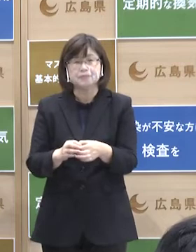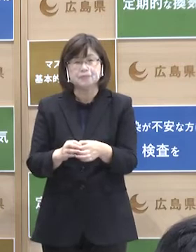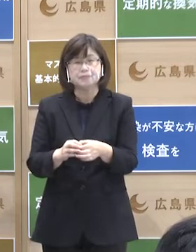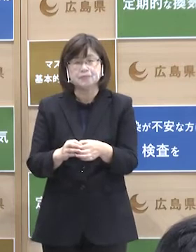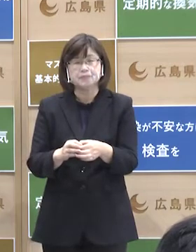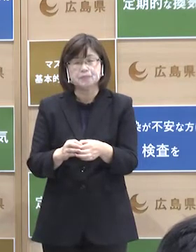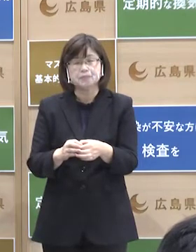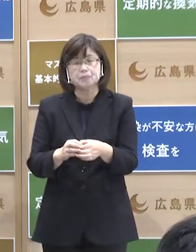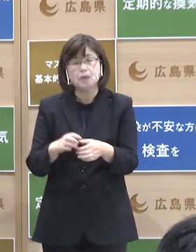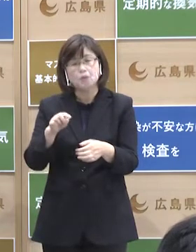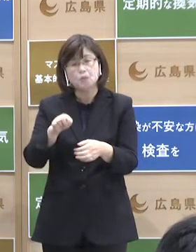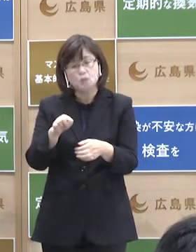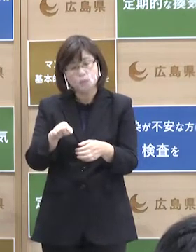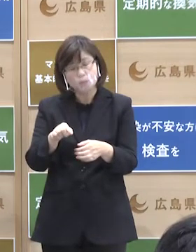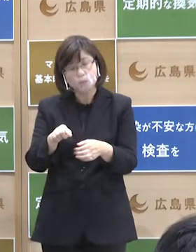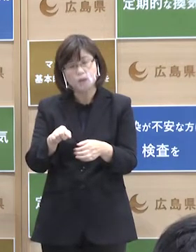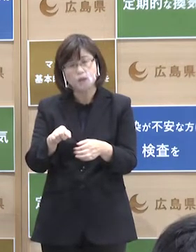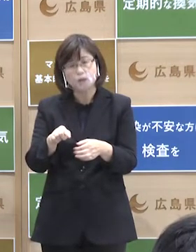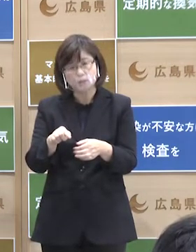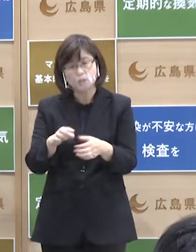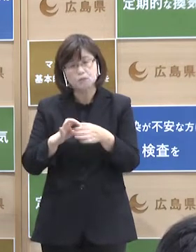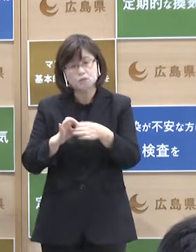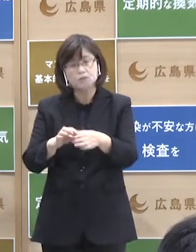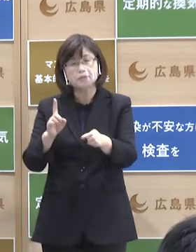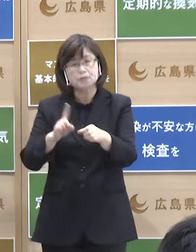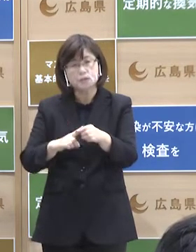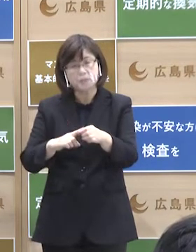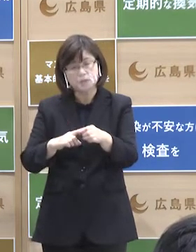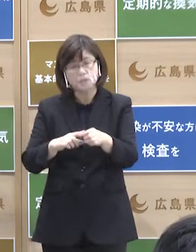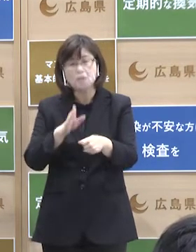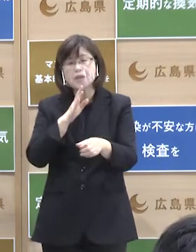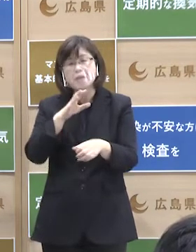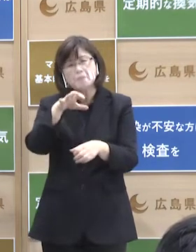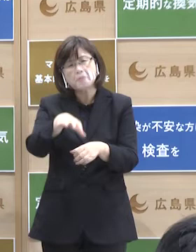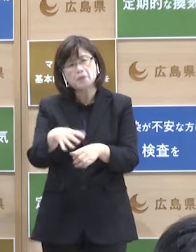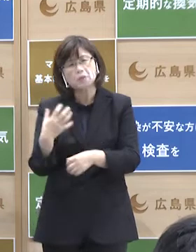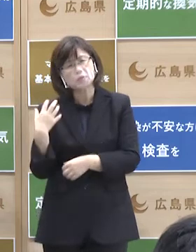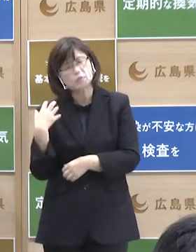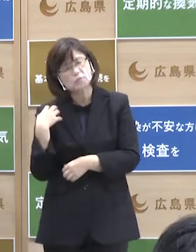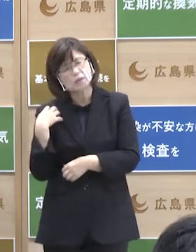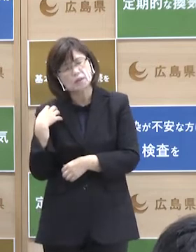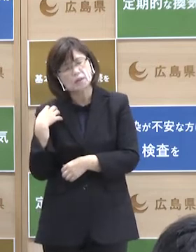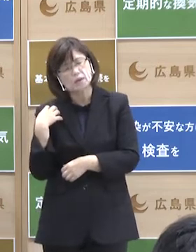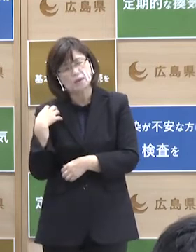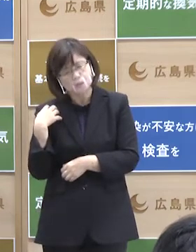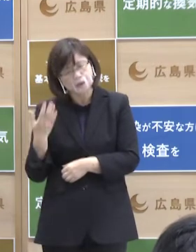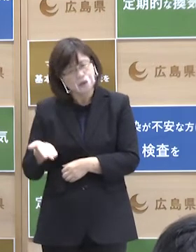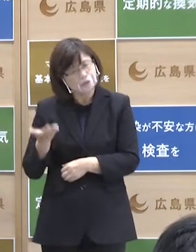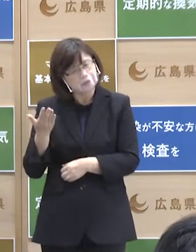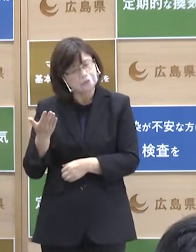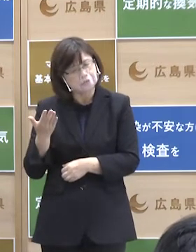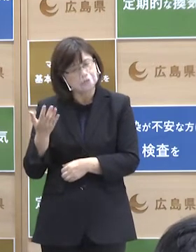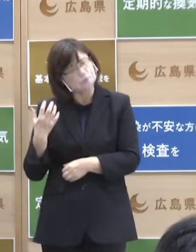現場の、負担感がどう変わったかという声が上がっていたり、